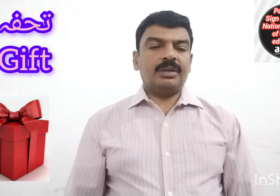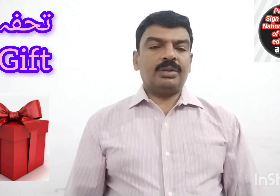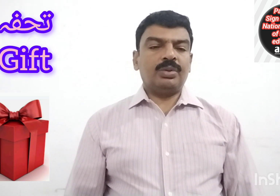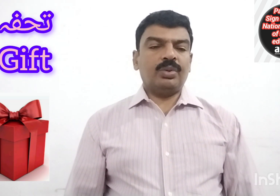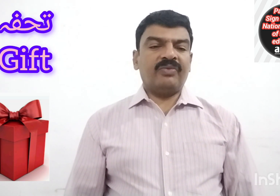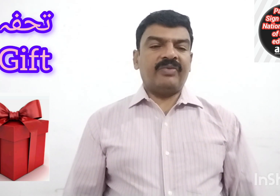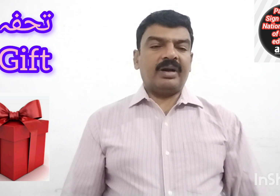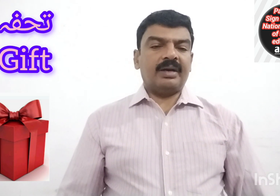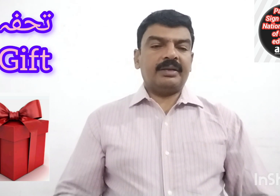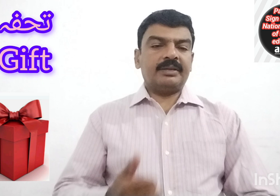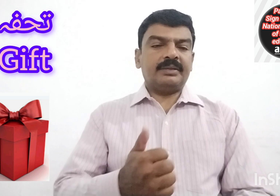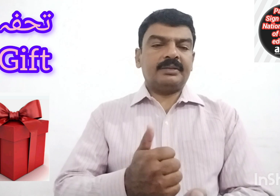तोहफा,